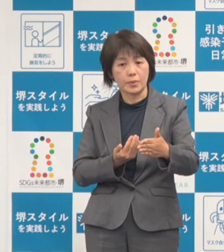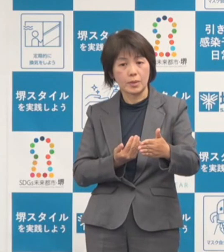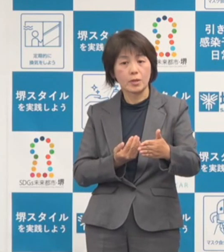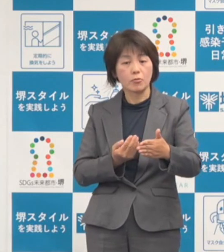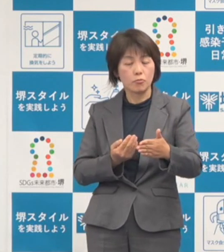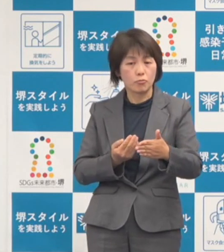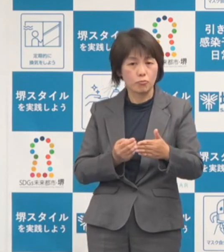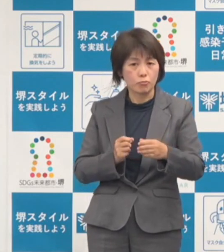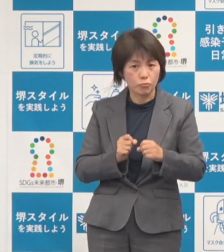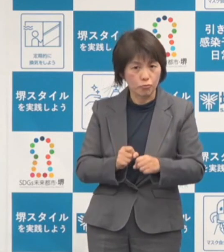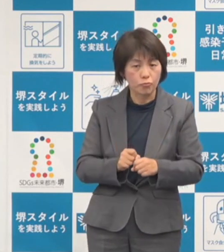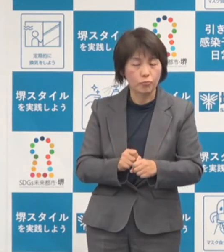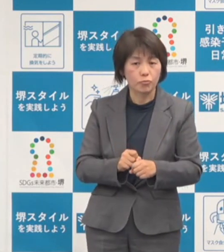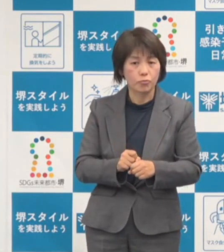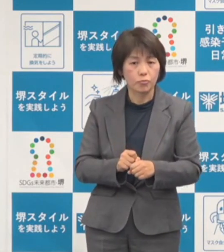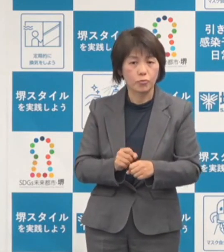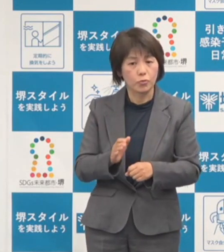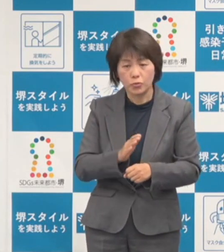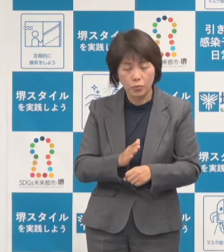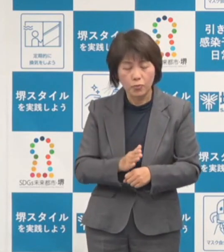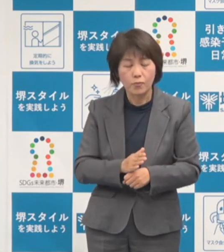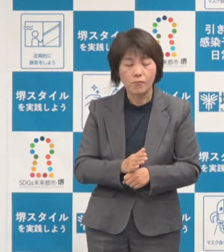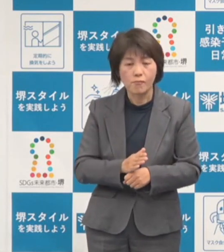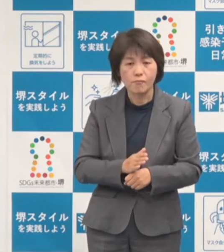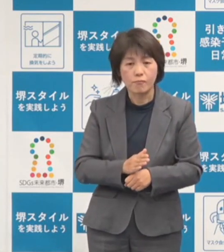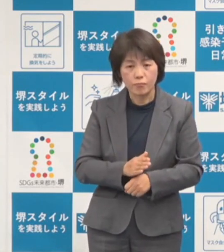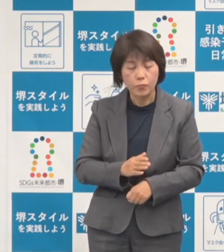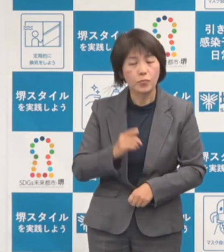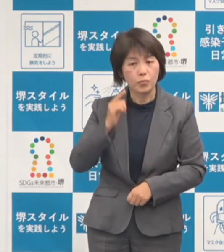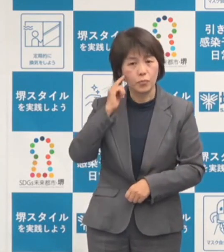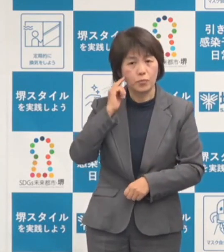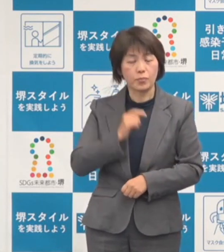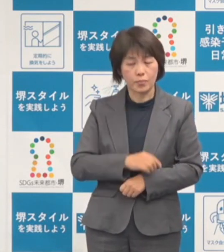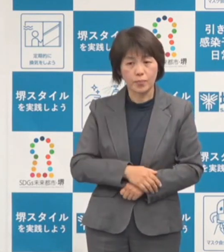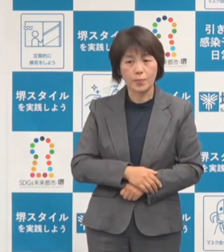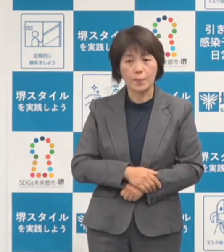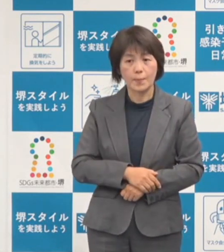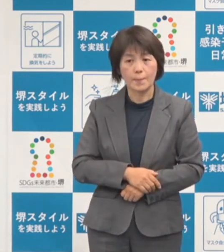ようなことは望ましくないんじゃないかなと考えています。